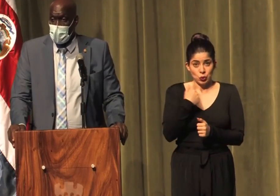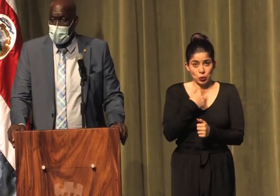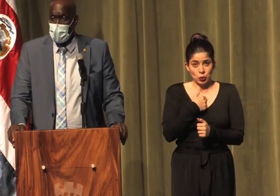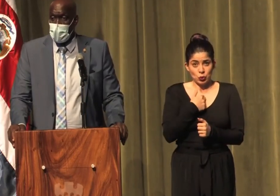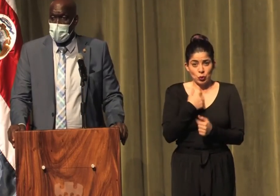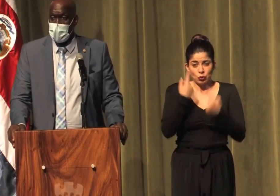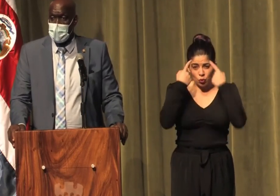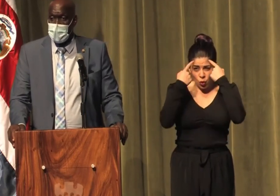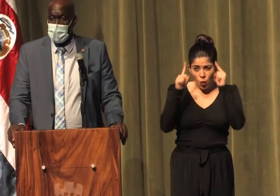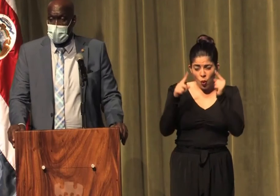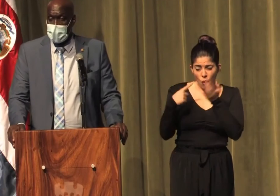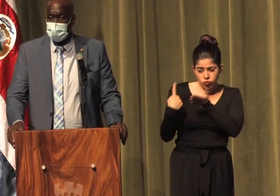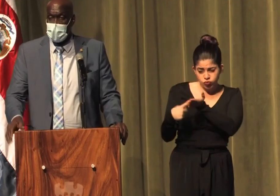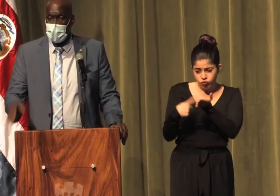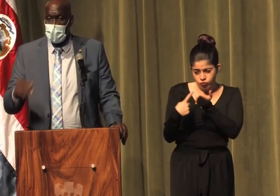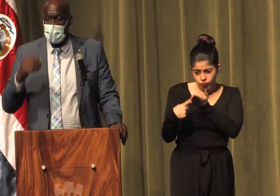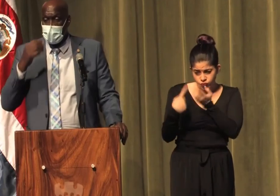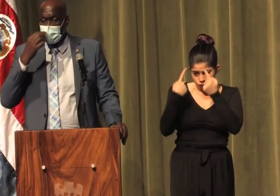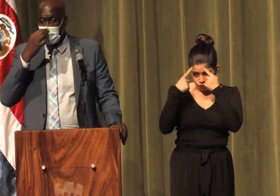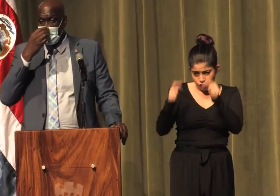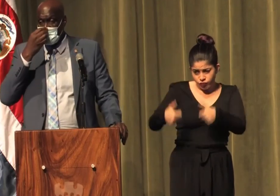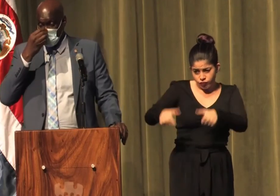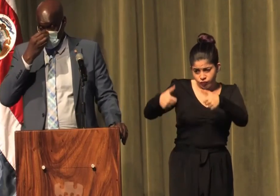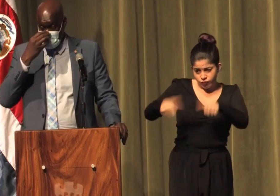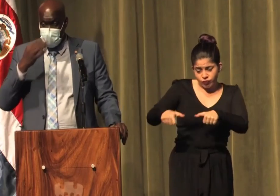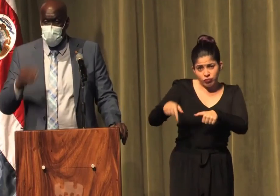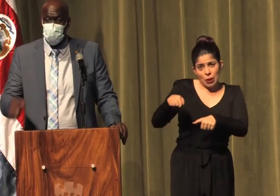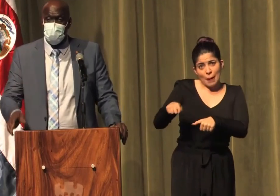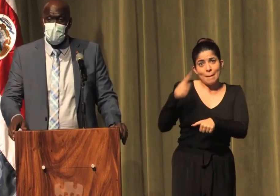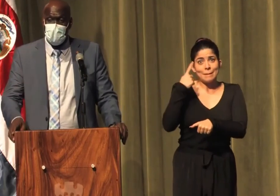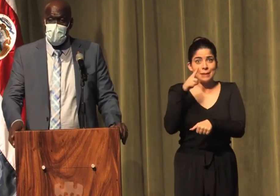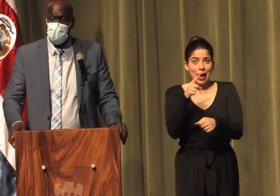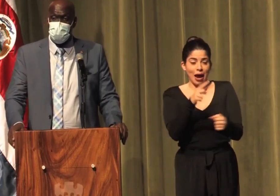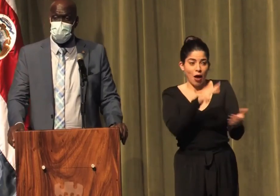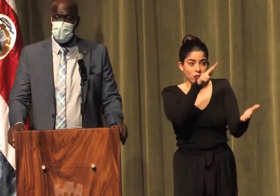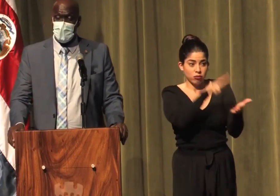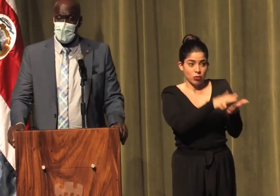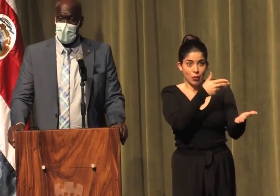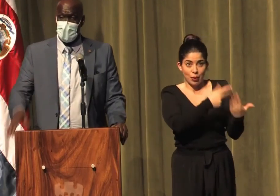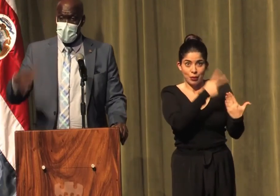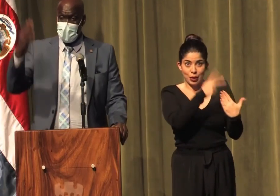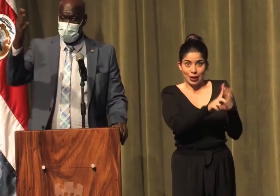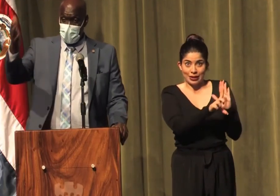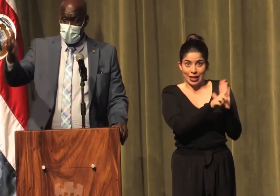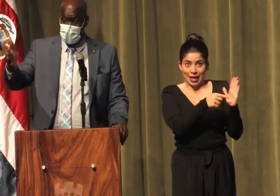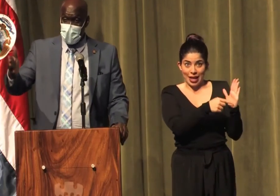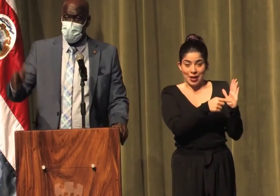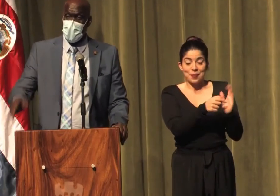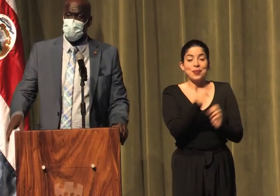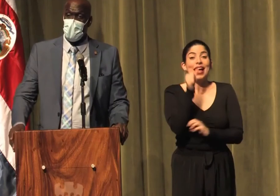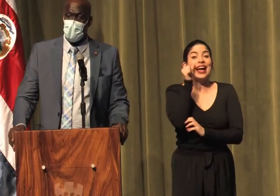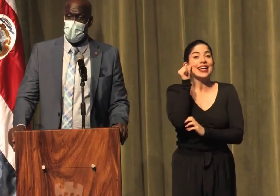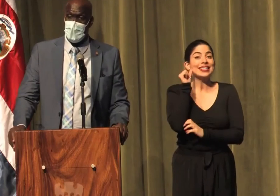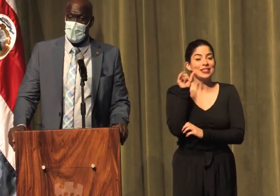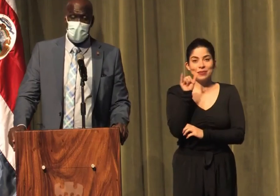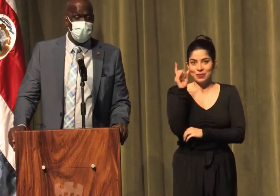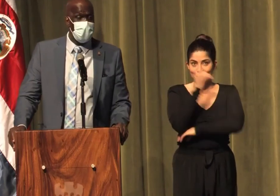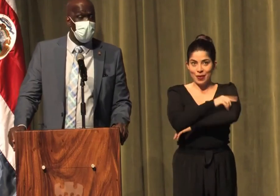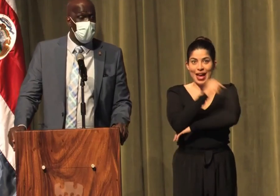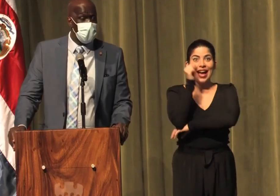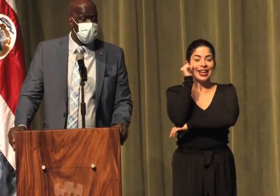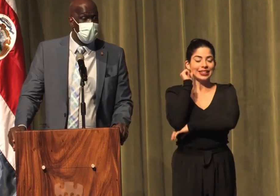de acuerdo para sacar adelante esos proyectos de ley, ayer mismo